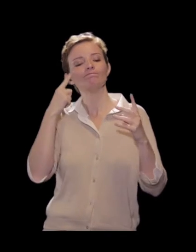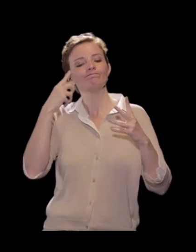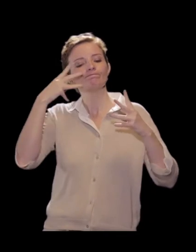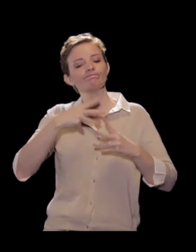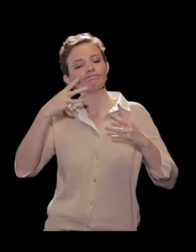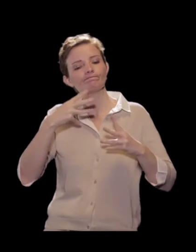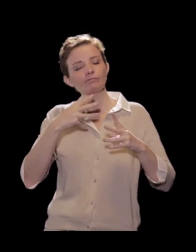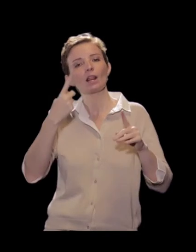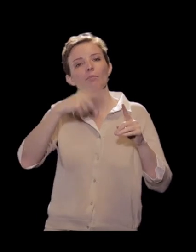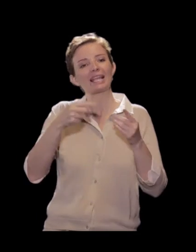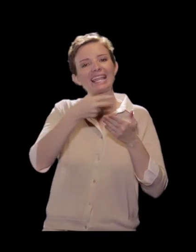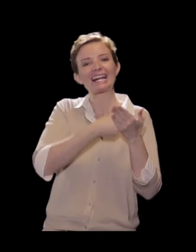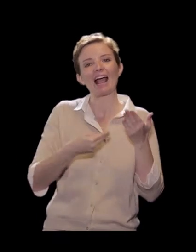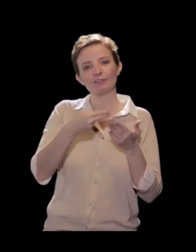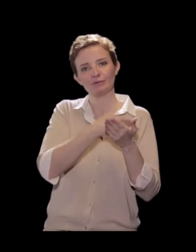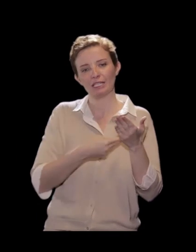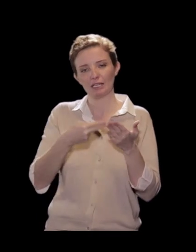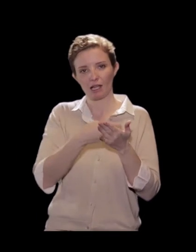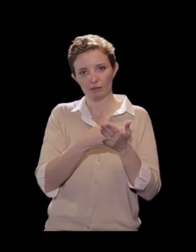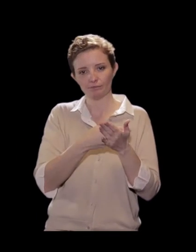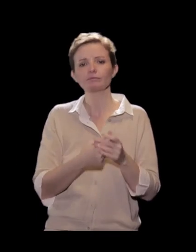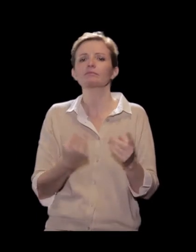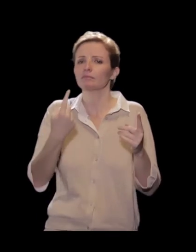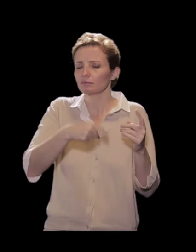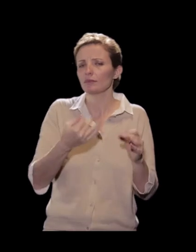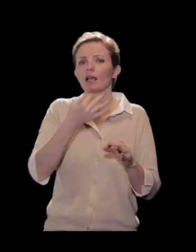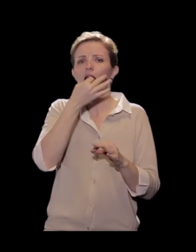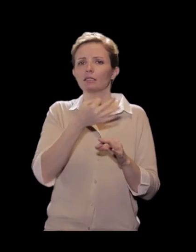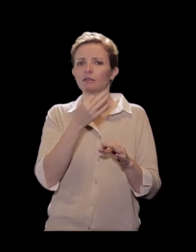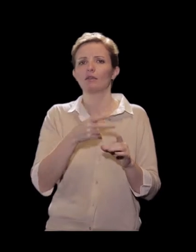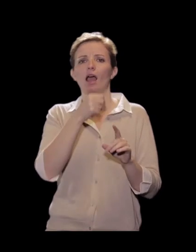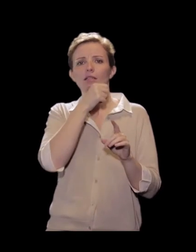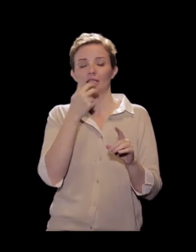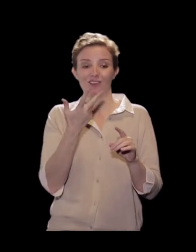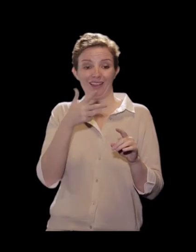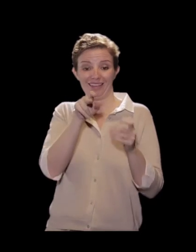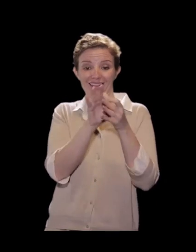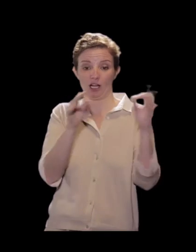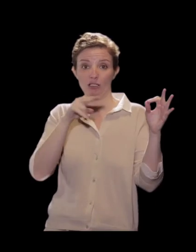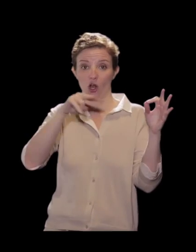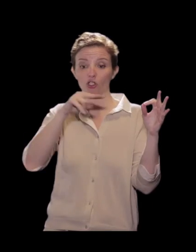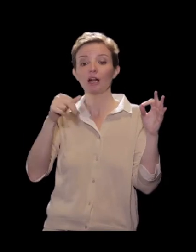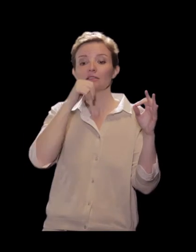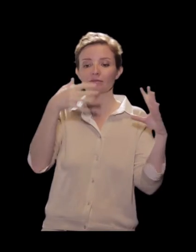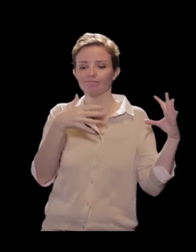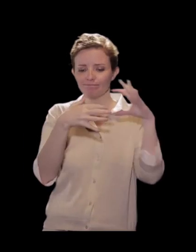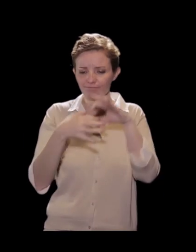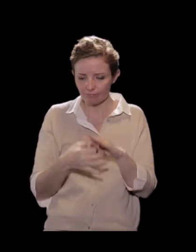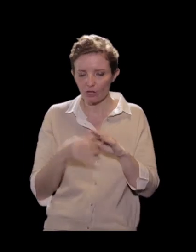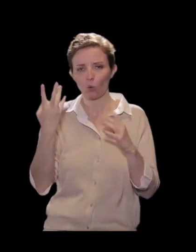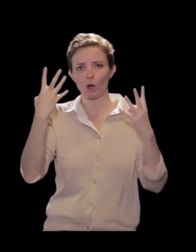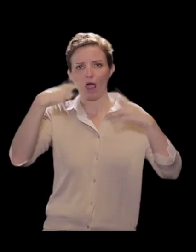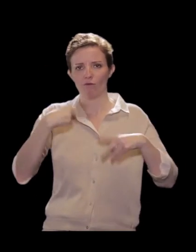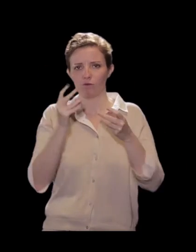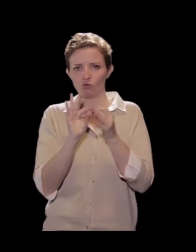per via grafica richiede di associare il trinomio di secondo grado a una funzione che poi analizzeremo